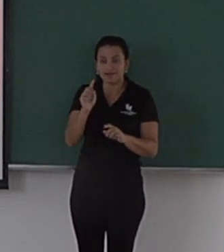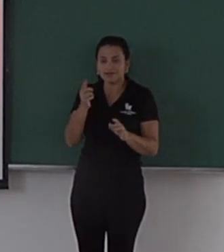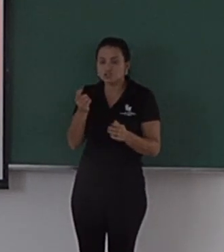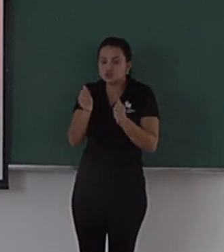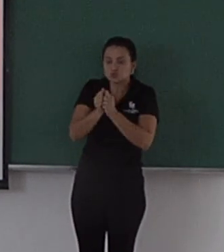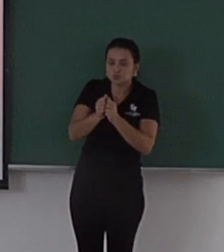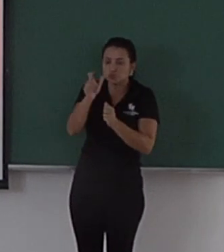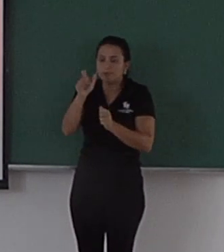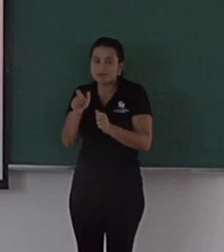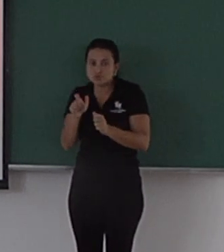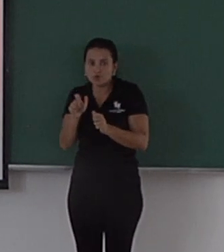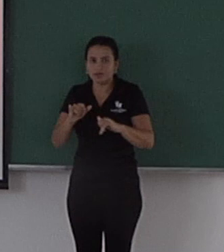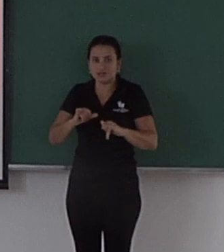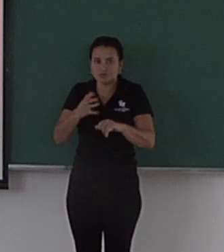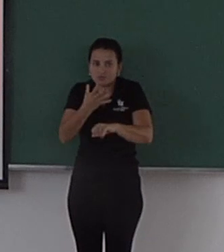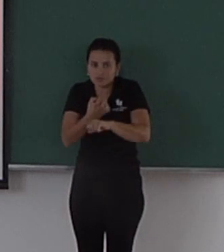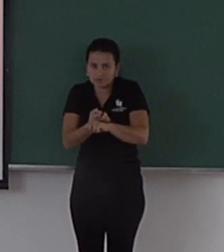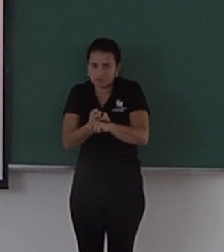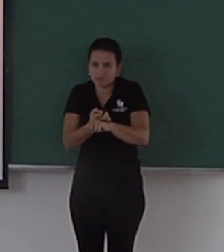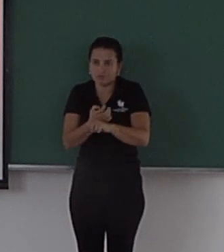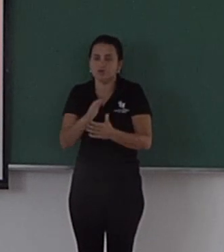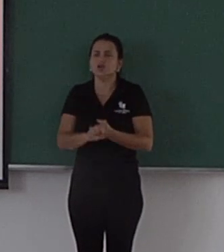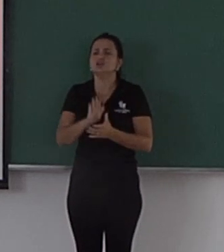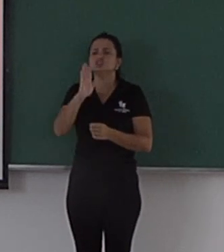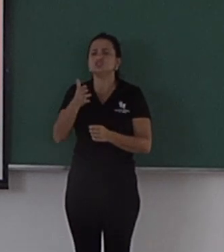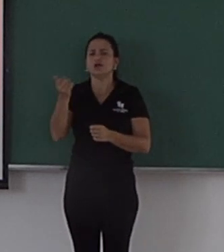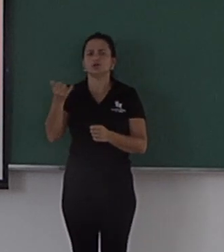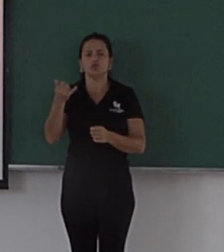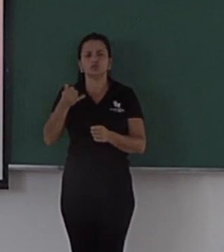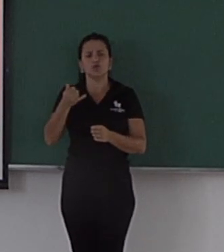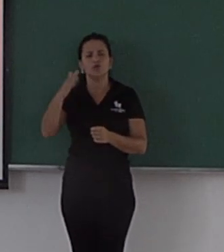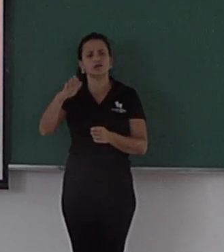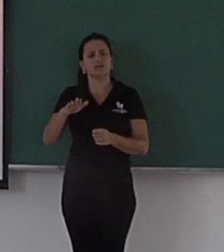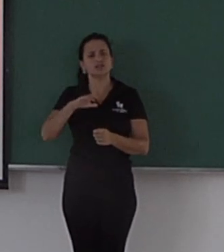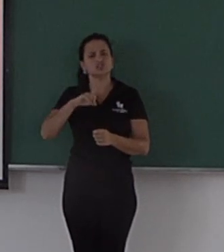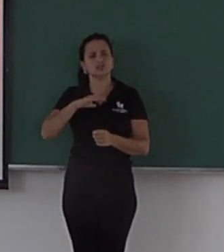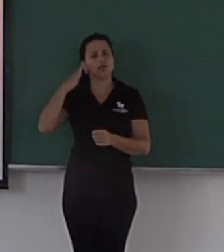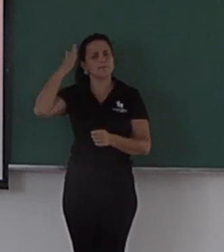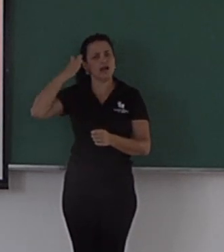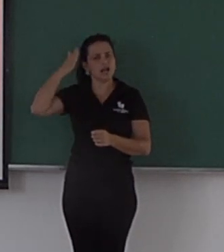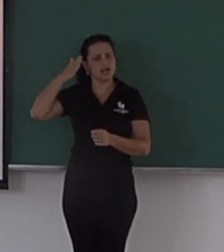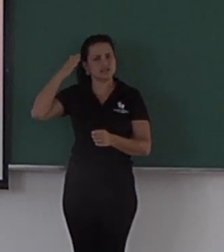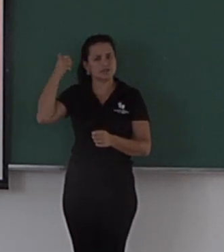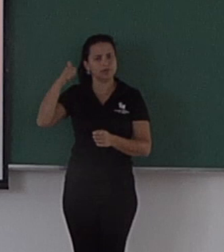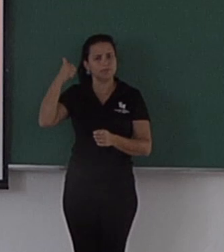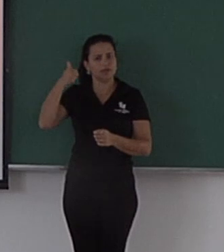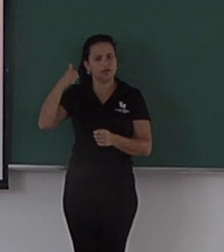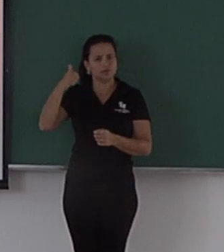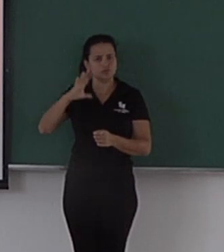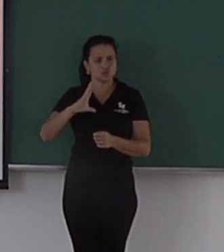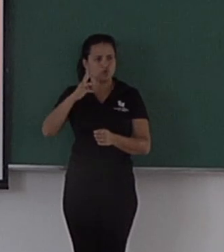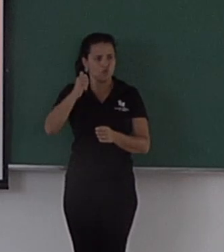paciente. Denise me falou que depois da tarde vocês vão ter uma palestra aí de alguém que vai falar dos primeiros socorros. Provavelmente